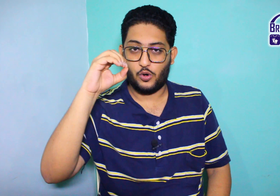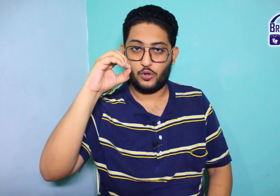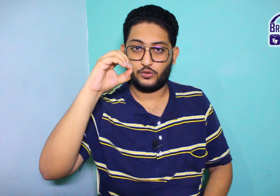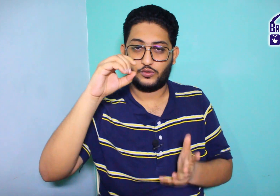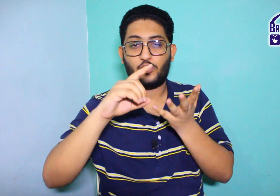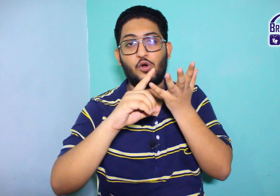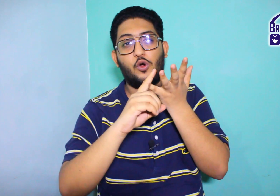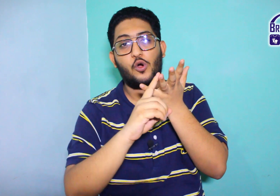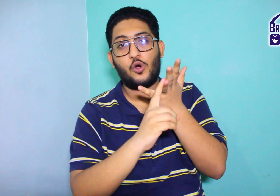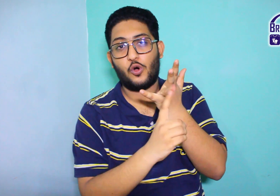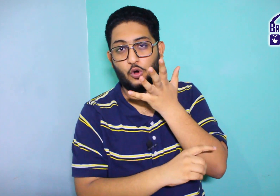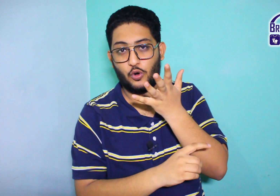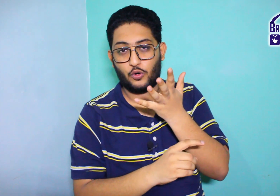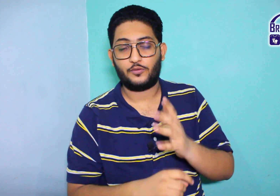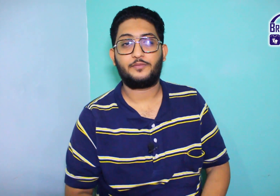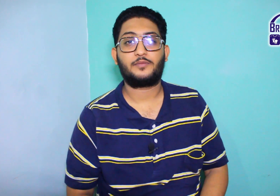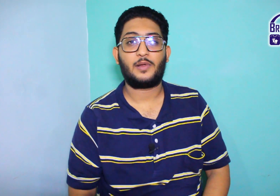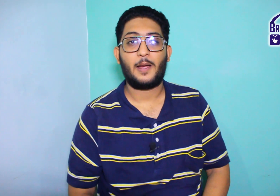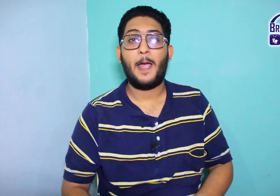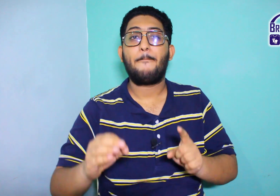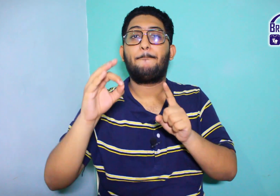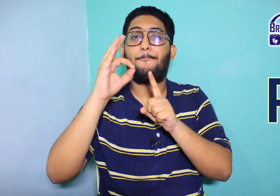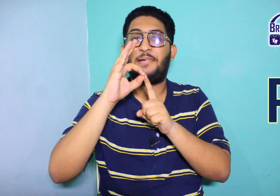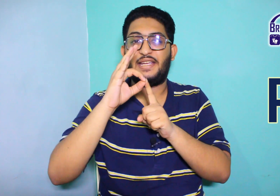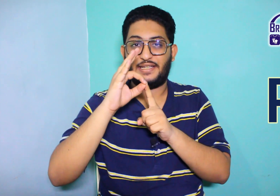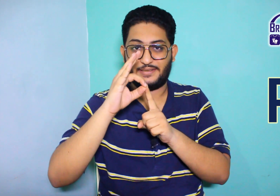ओ ओ। पी